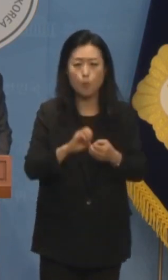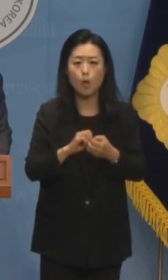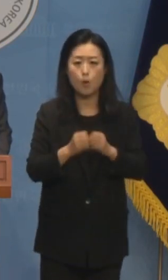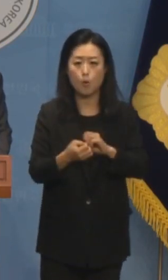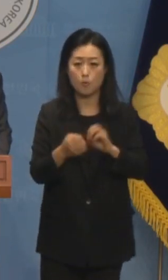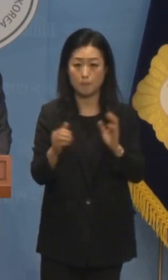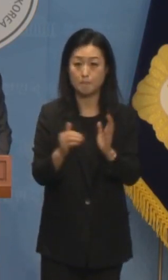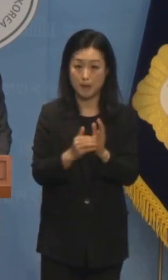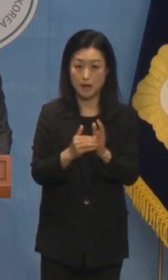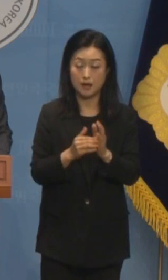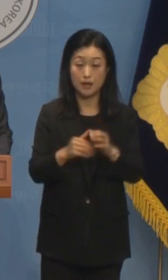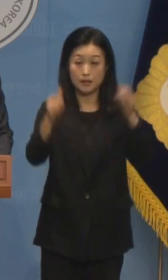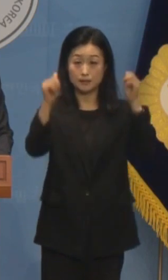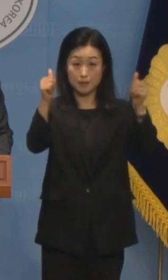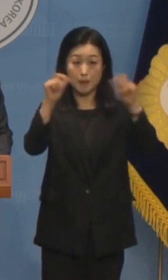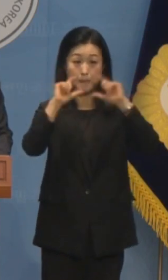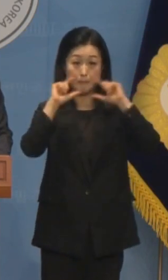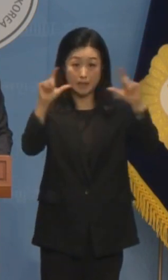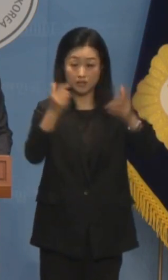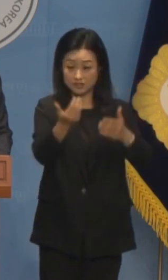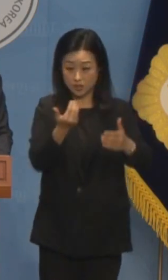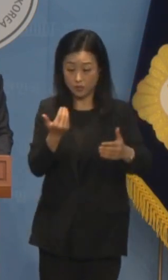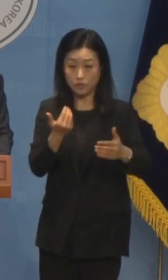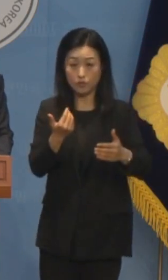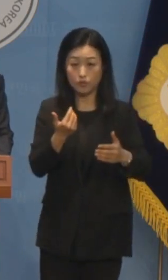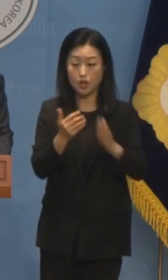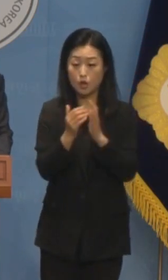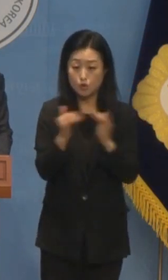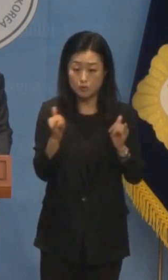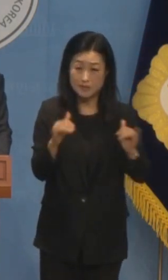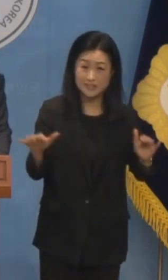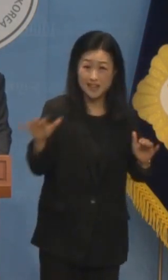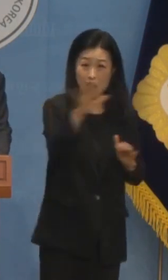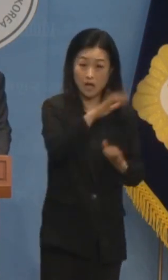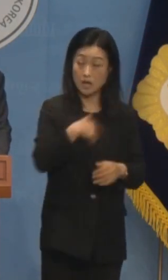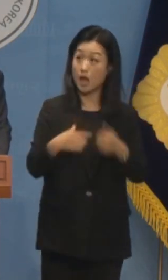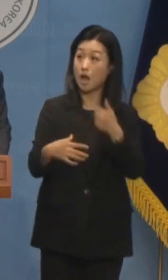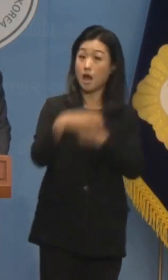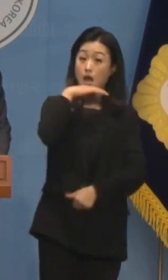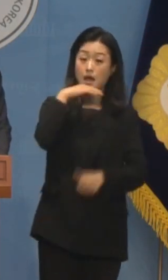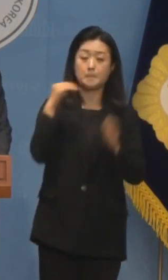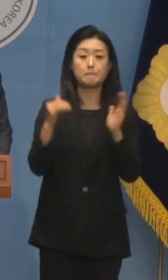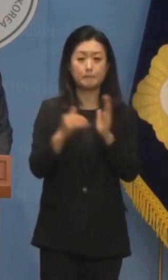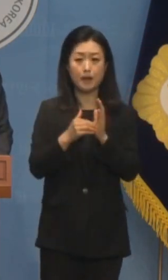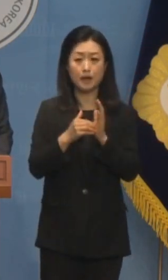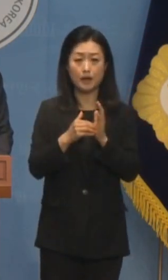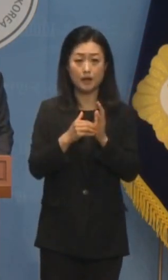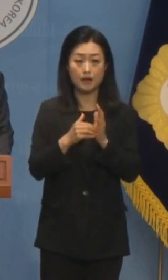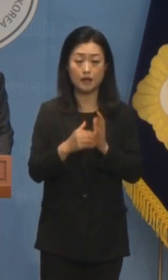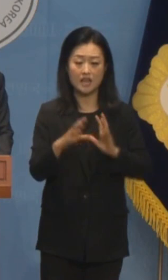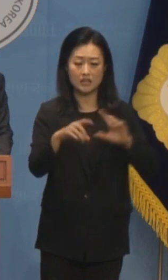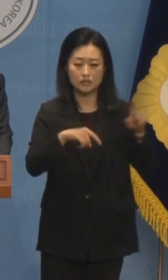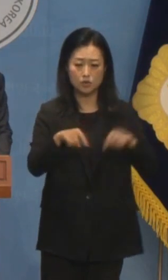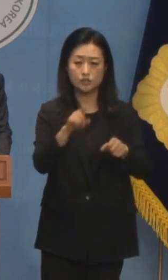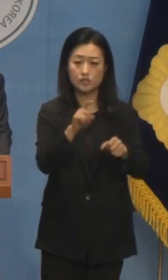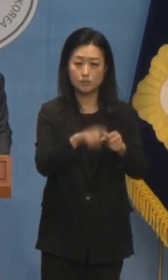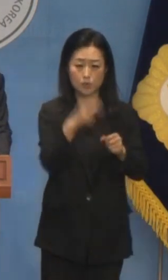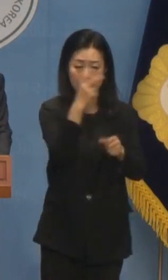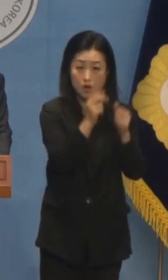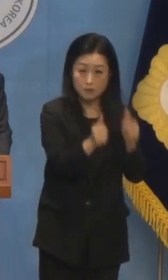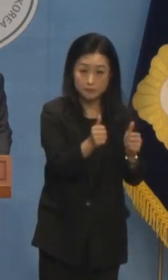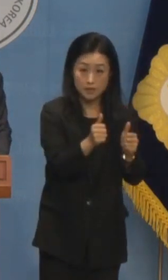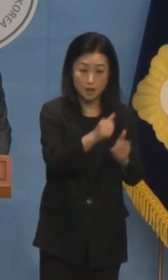왜곡되고 법원 판결 이전에 여론 재판을 당했습니다. 정치 검찰의